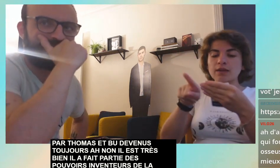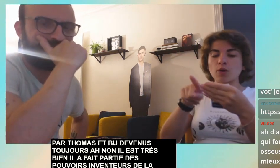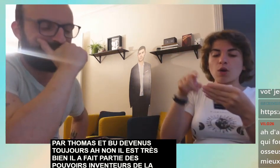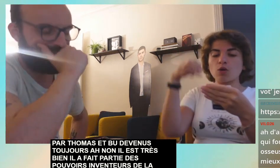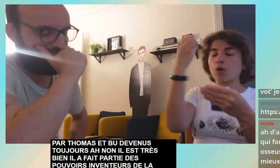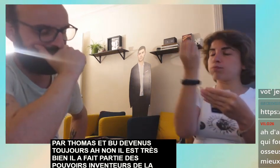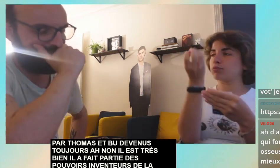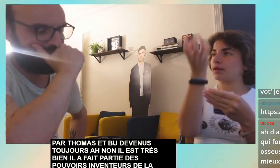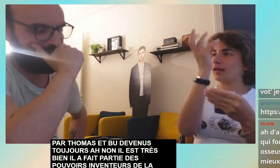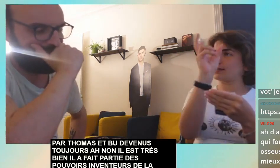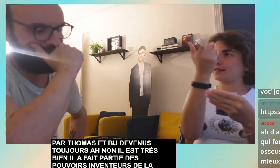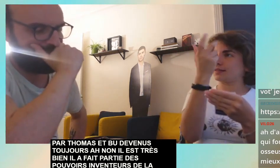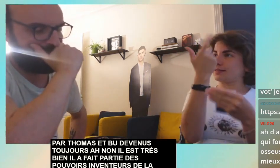également l'ampoule électrique.